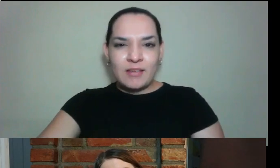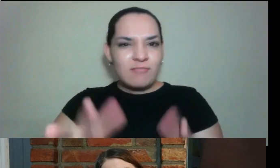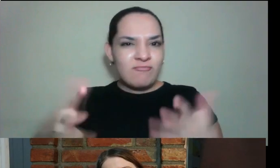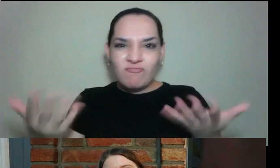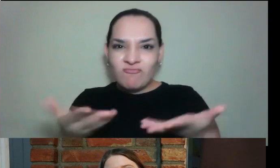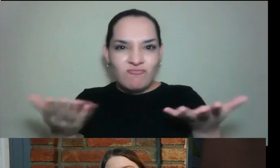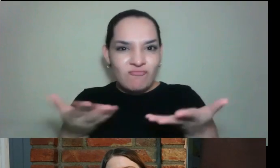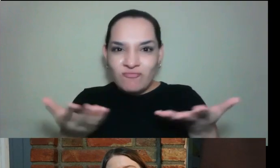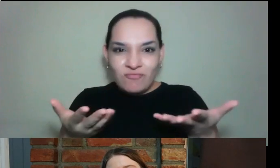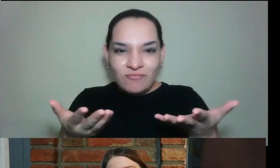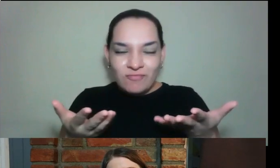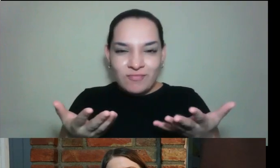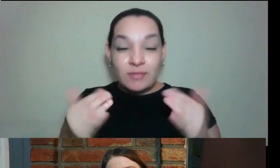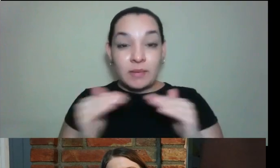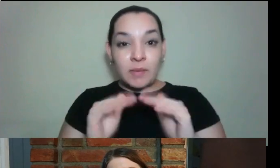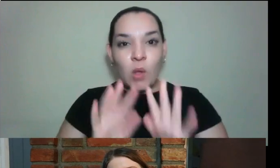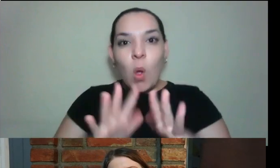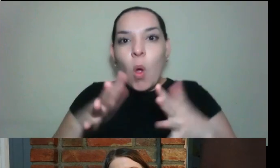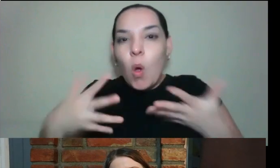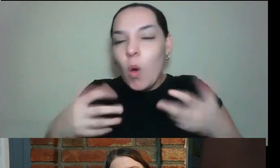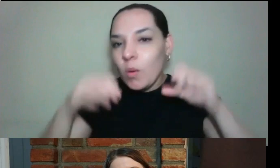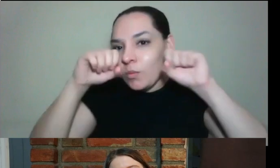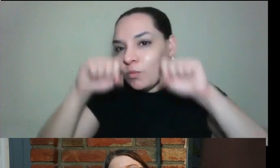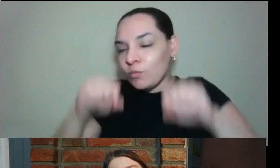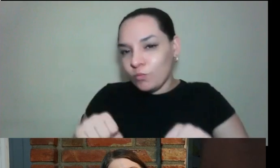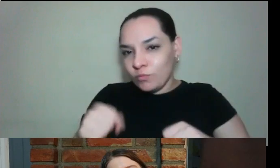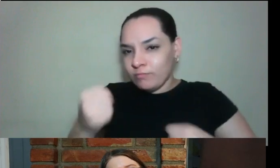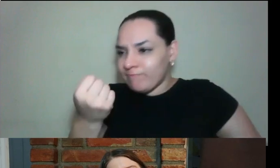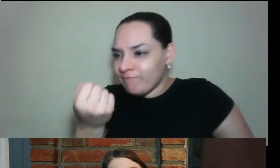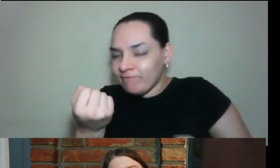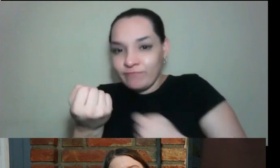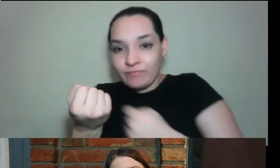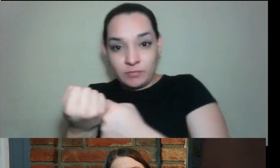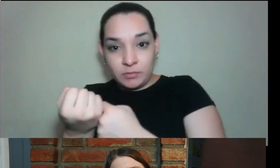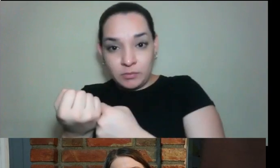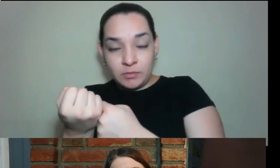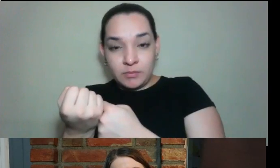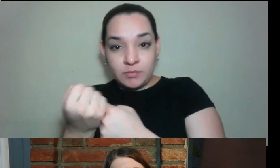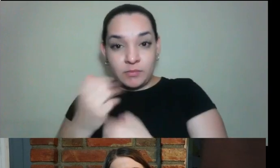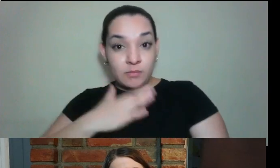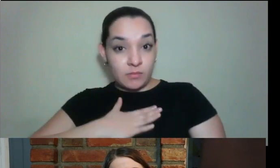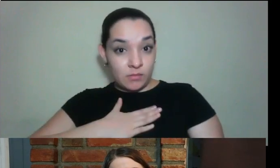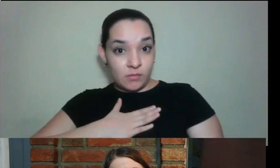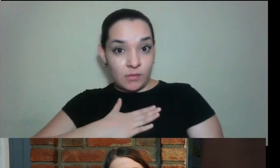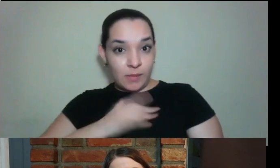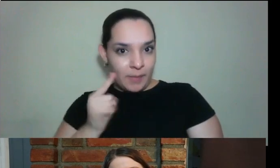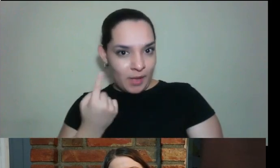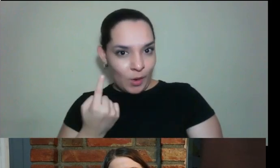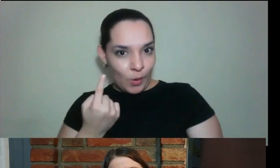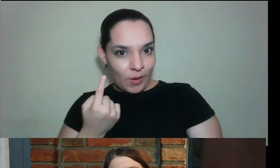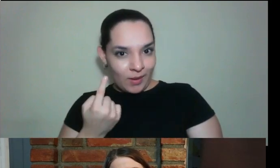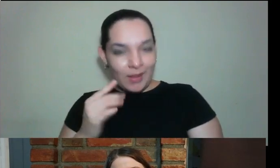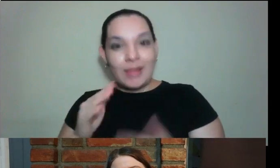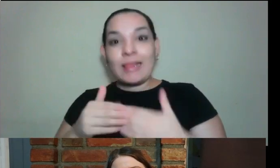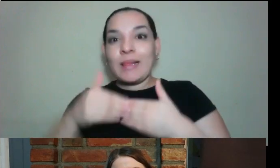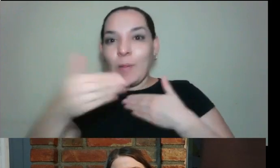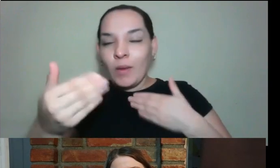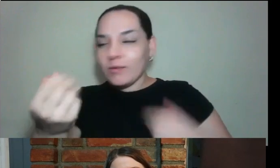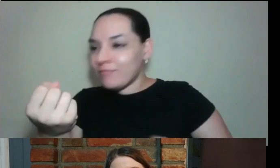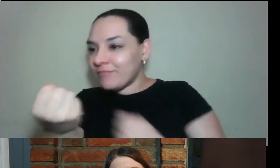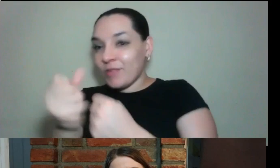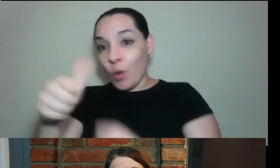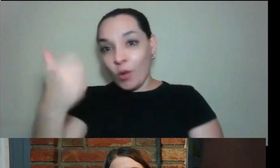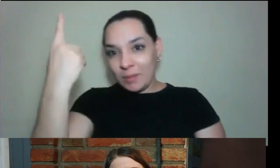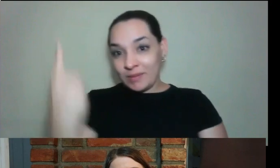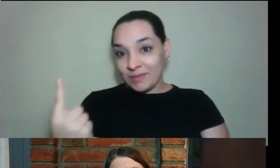puedo hacer con todo eso. ¿Y cómo puedo, con todo eso, ayudarme para ayudar a